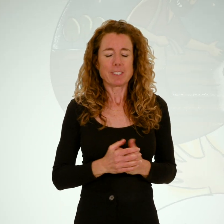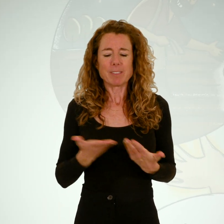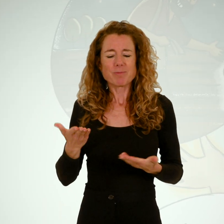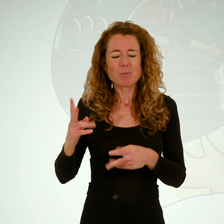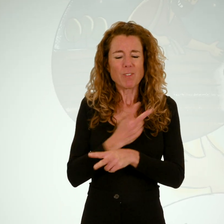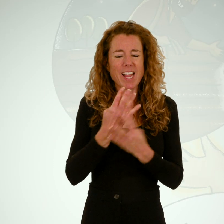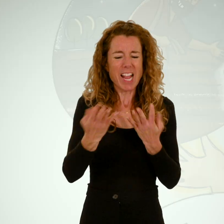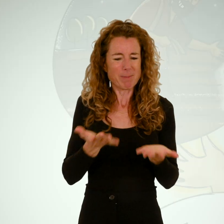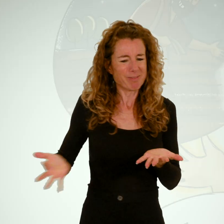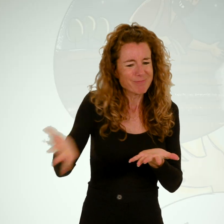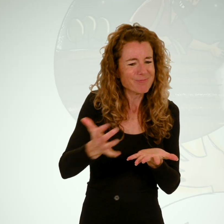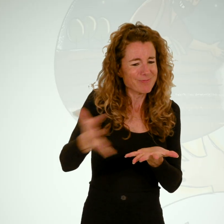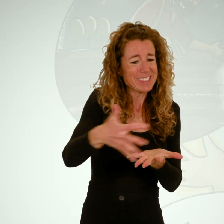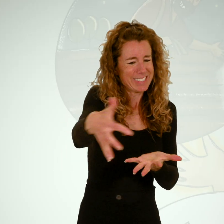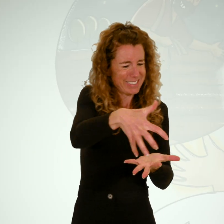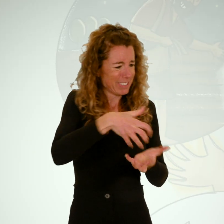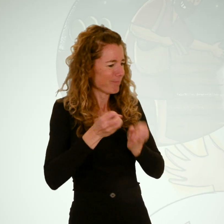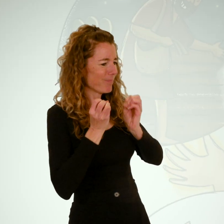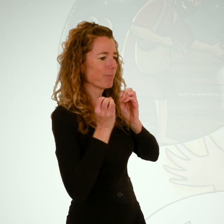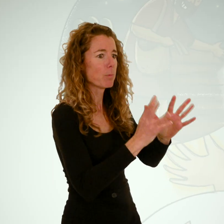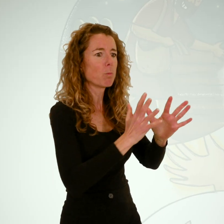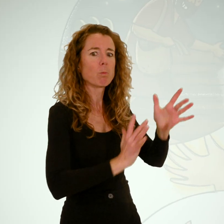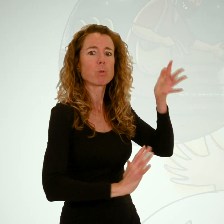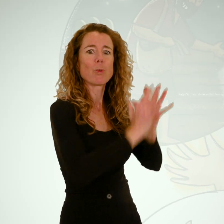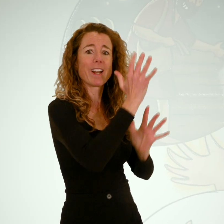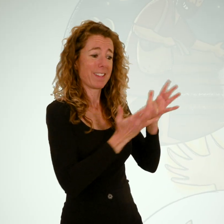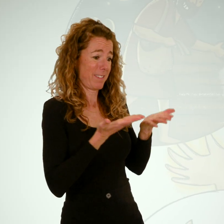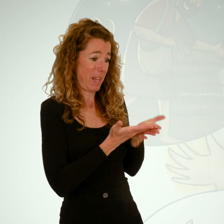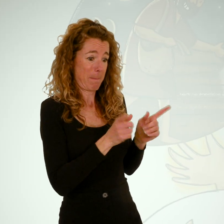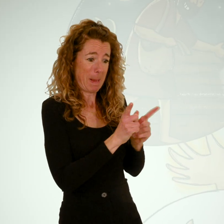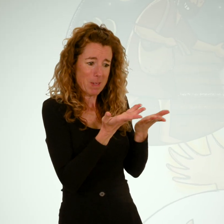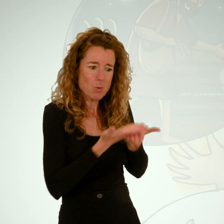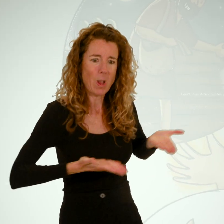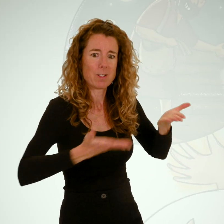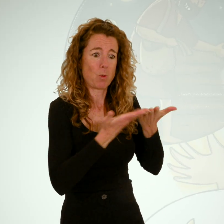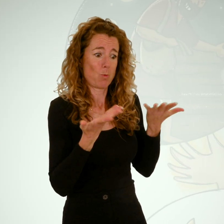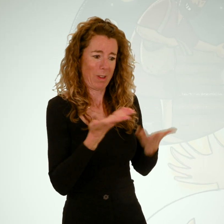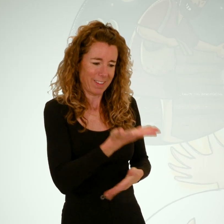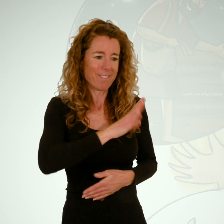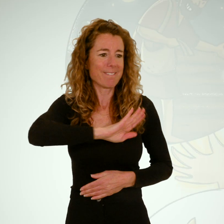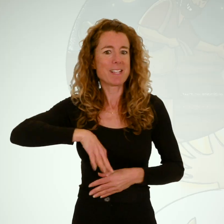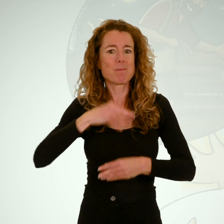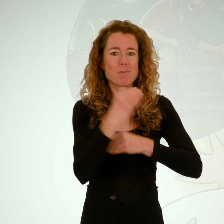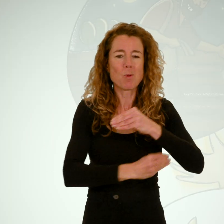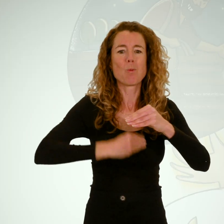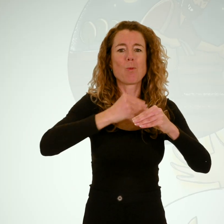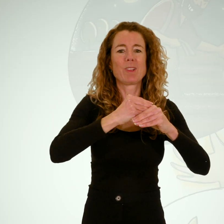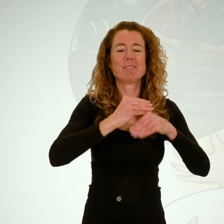On a ramassé la mauvaise herbe pour la brûler dans le feu. Eh bien, la même chose arrivera à la fin du